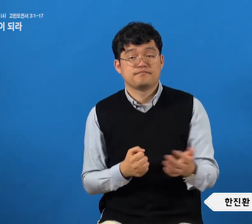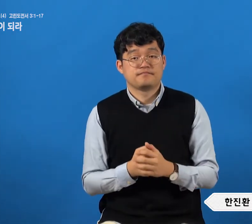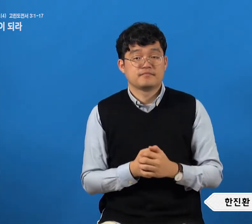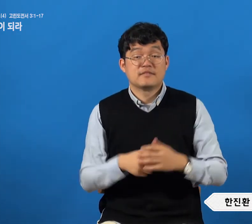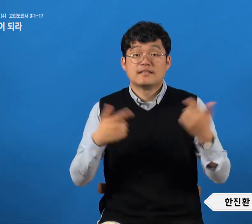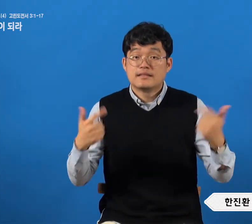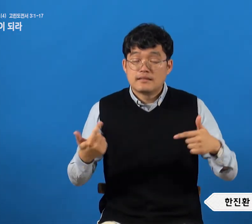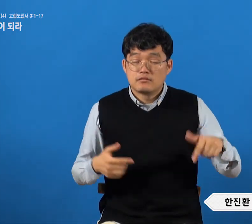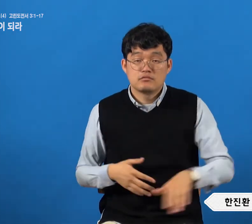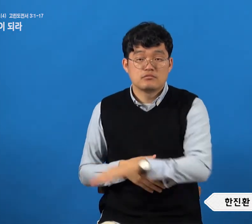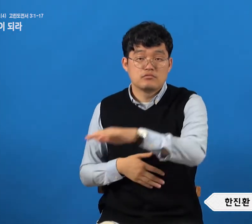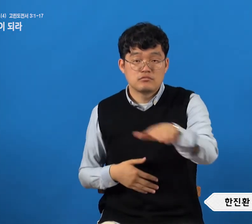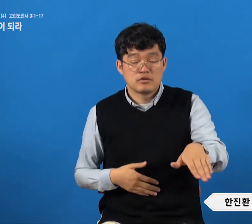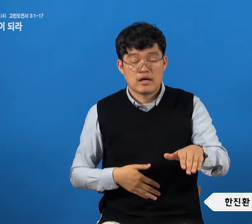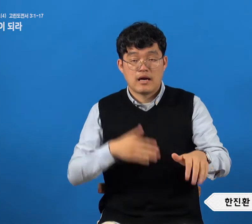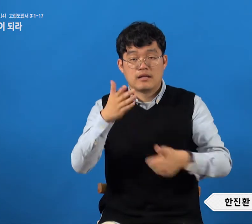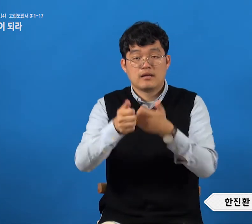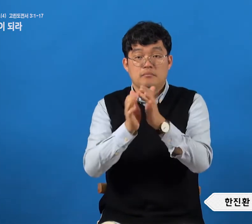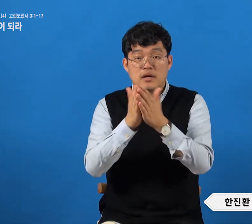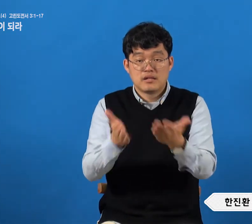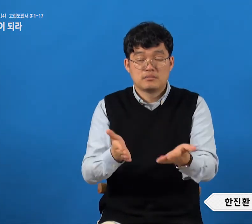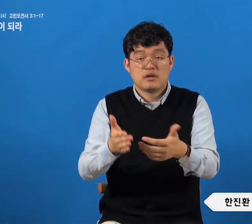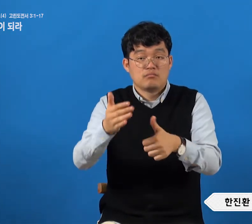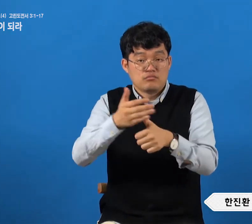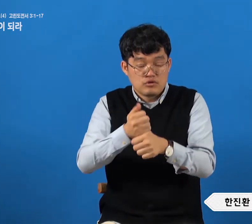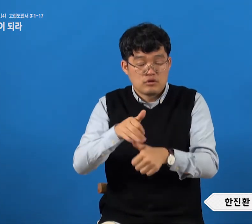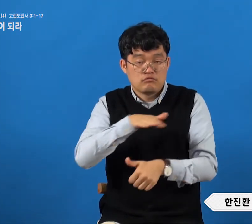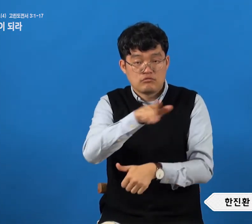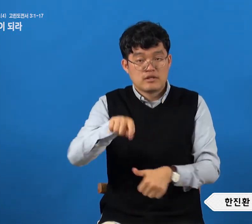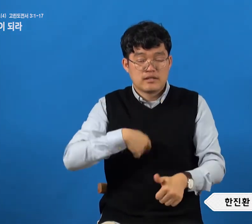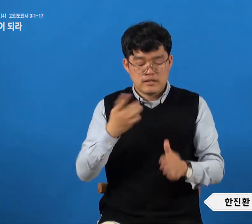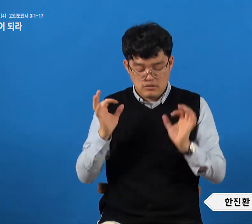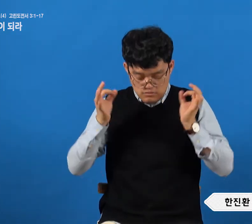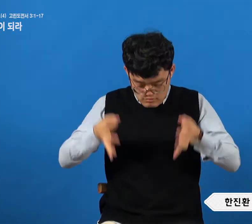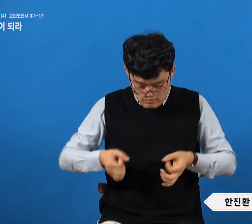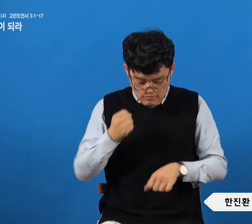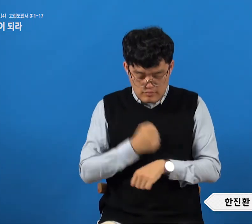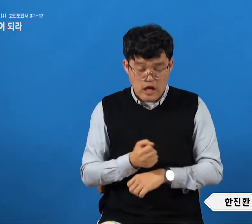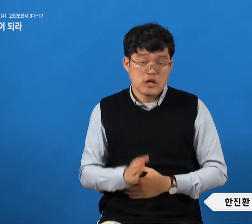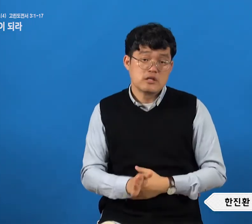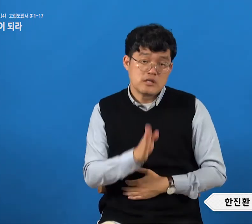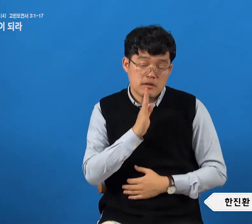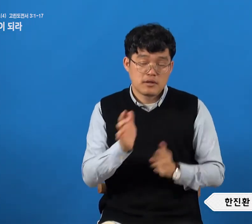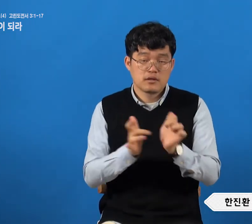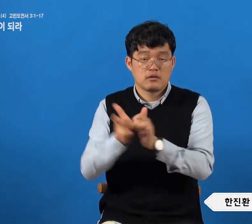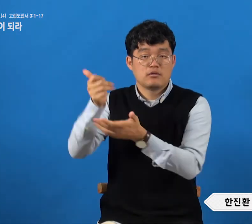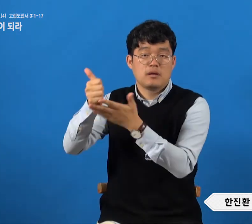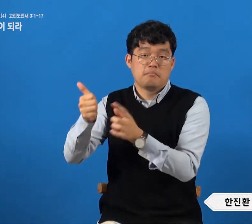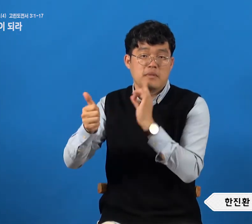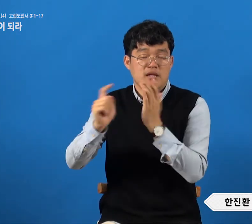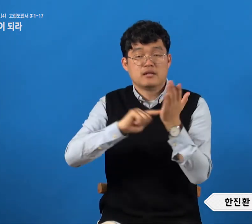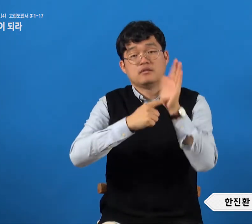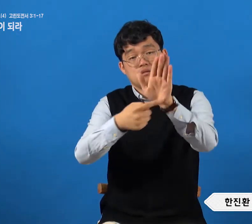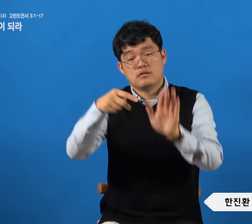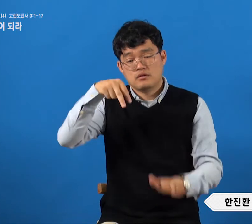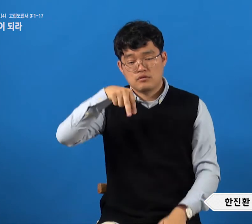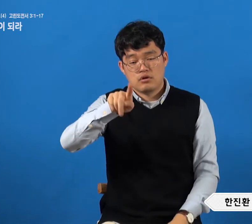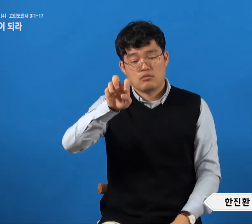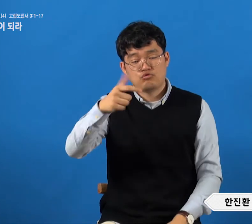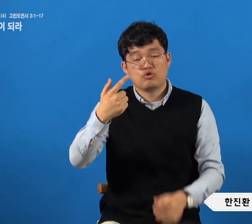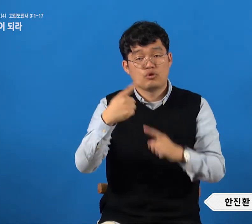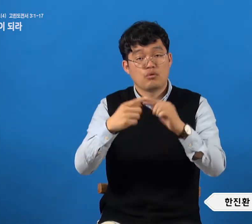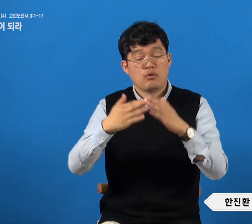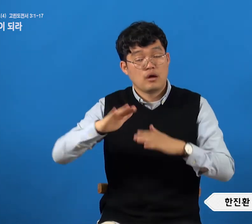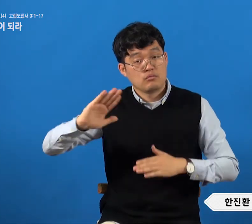여러분, 늘 우리가 이 말씀 붙들고 우리 자신들을 돌아보면서 정말 예수님만이 나타나는 우리 서문교회